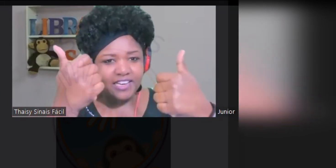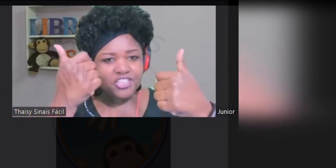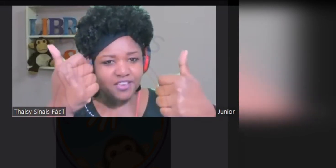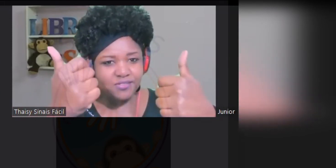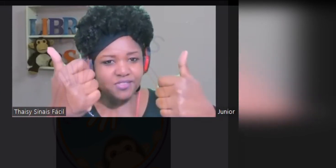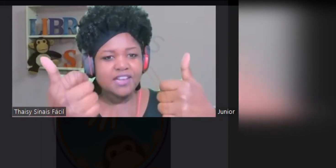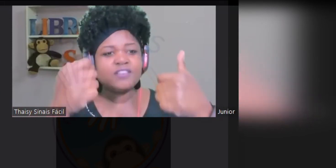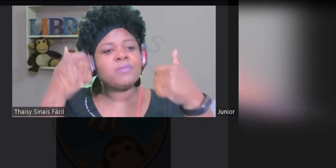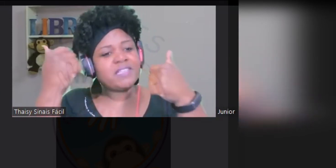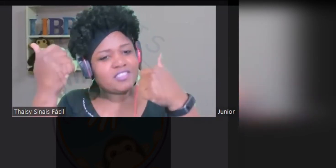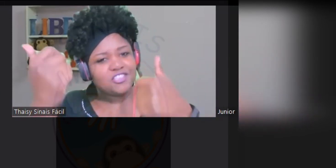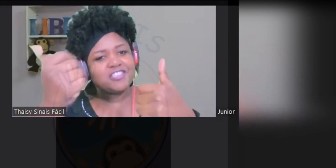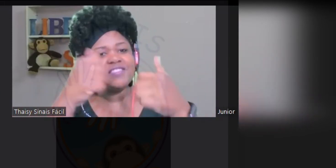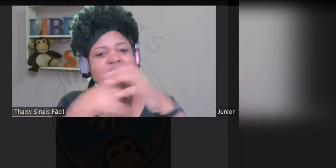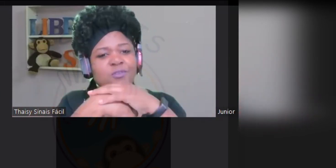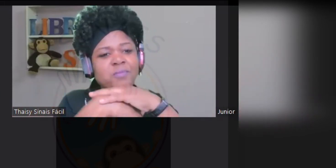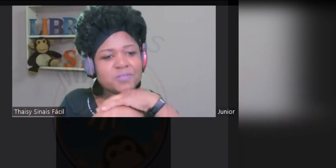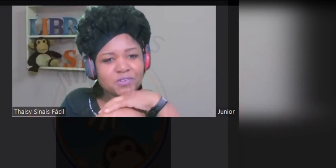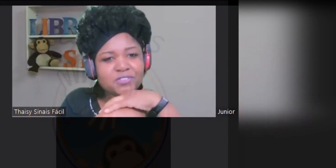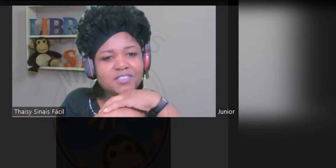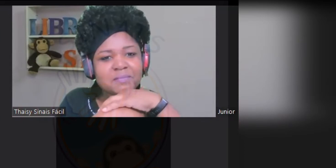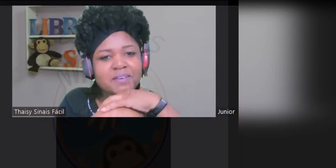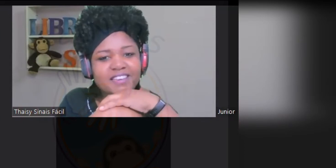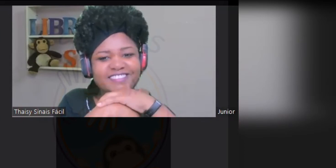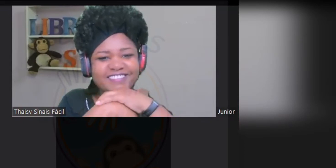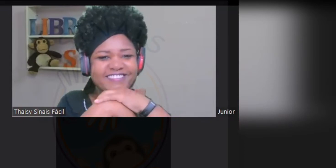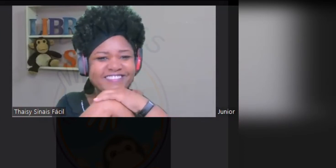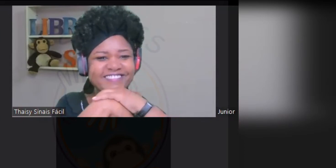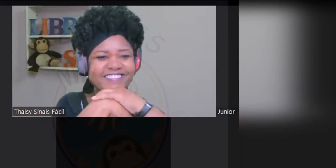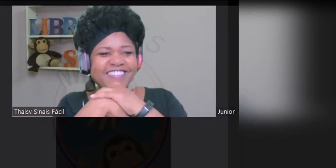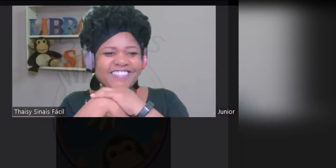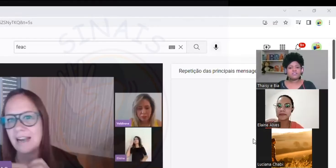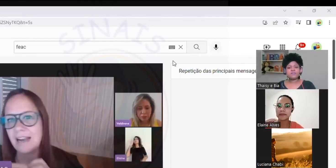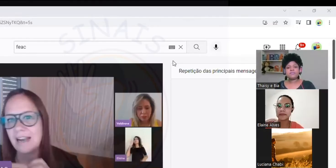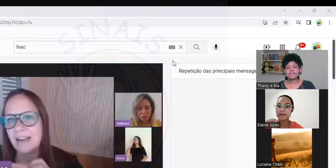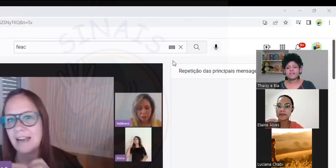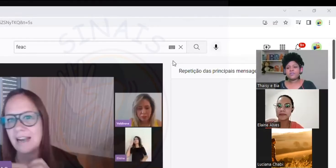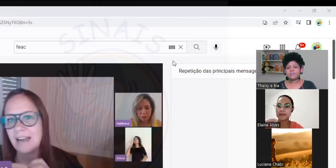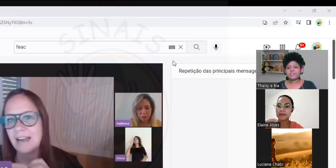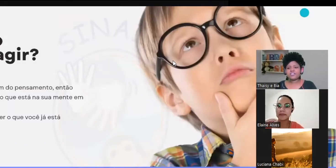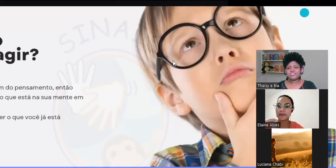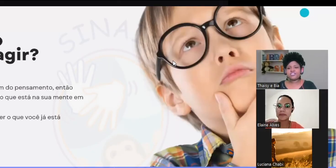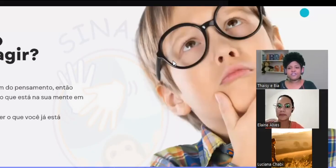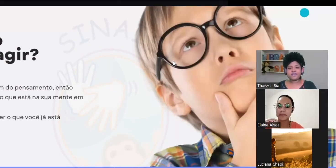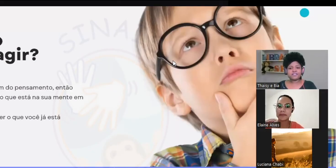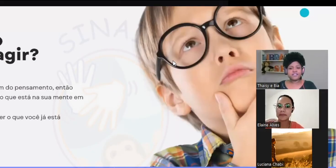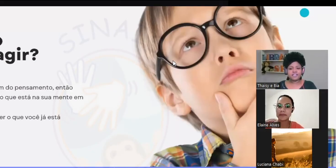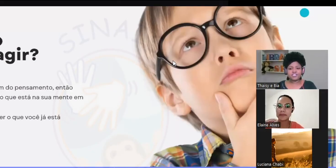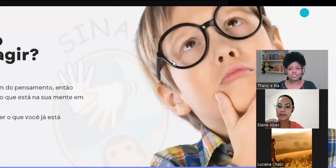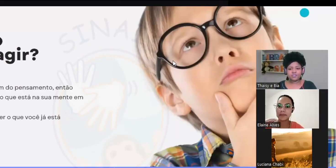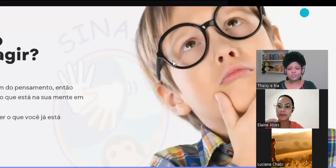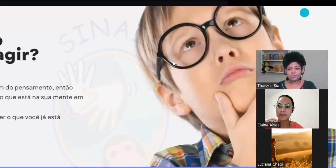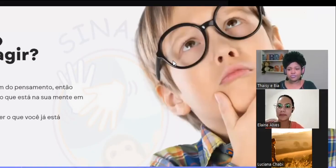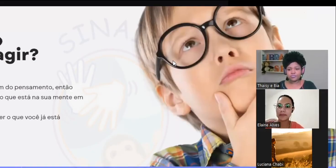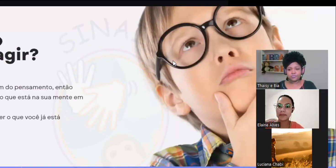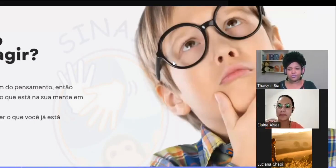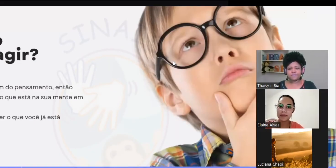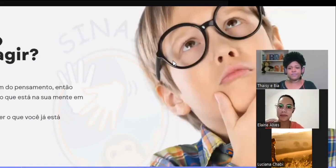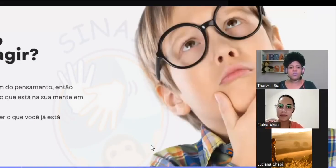que é o certo, mas a gente aceita o biscoito também. Então vamos lá, como que a gente vai interagir com o surdo?